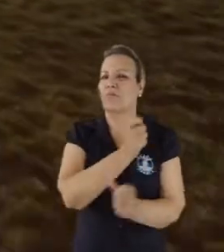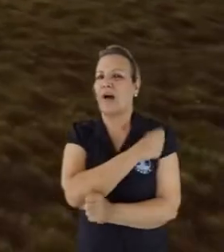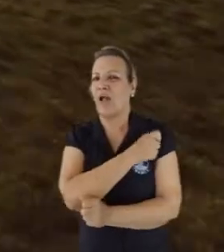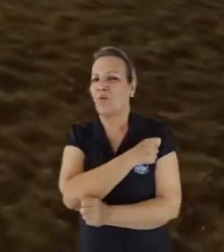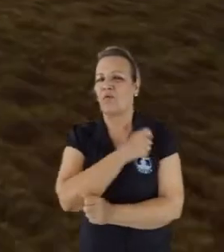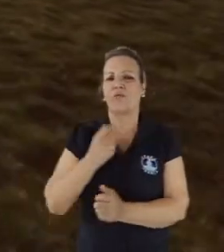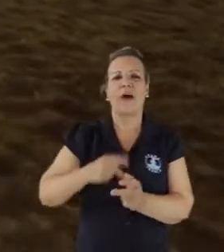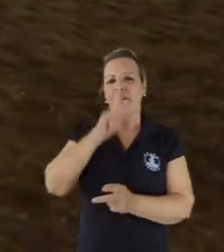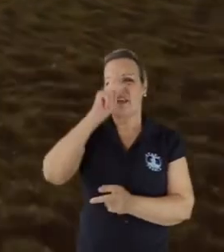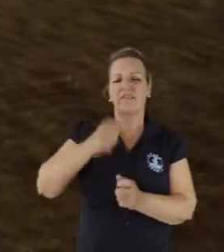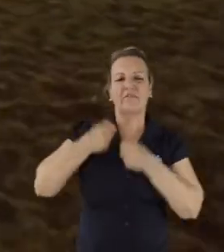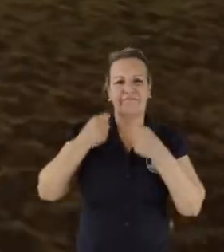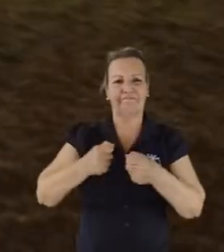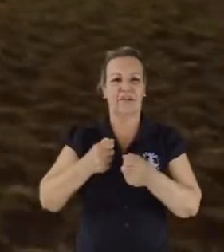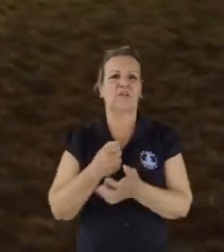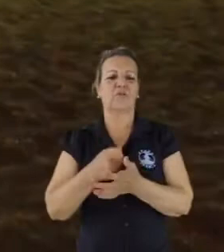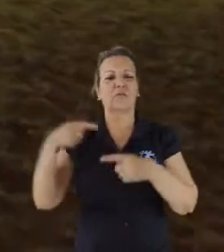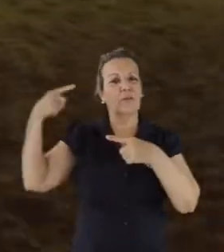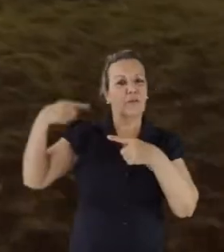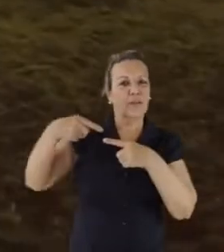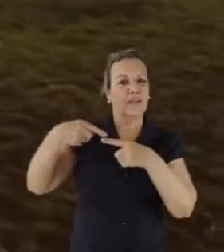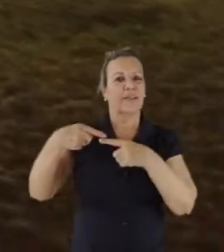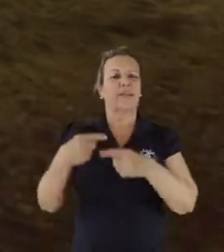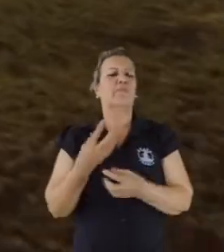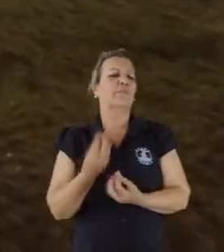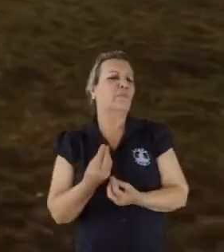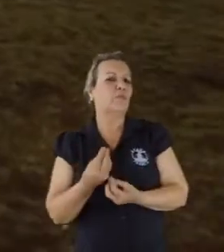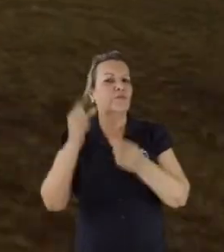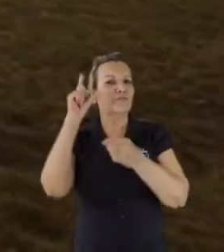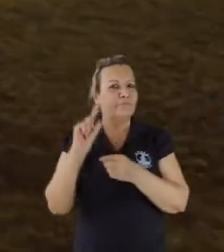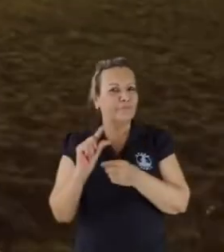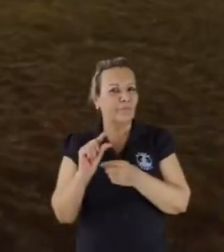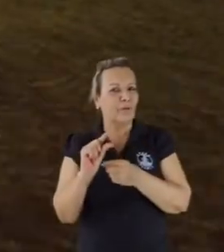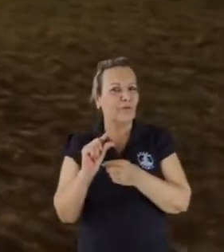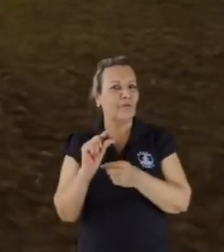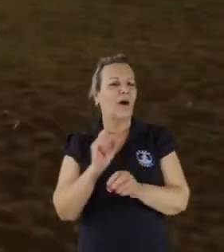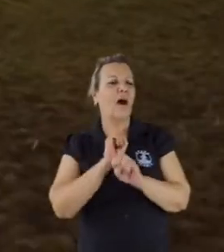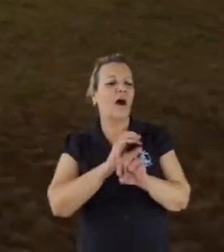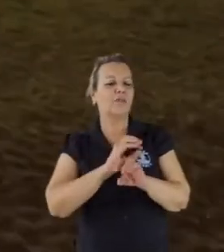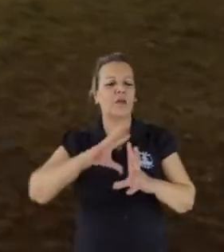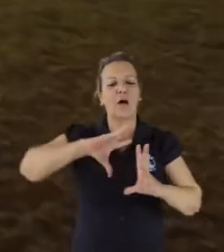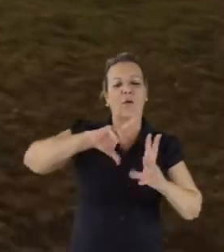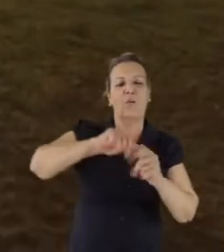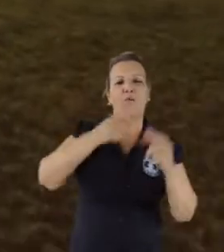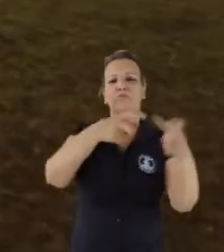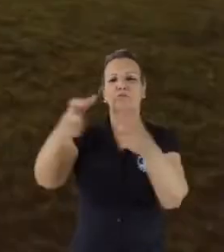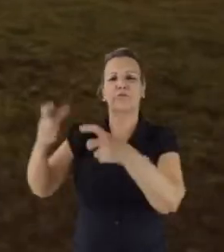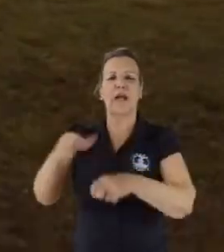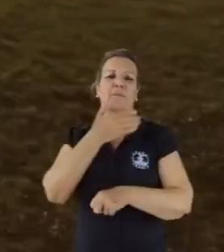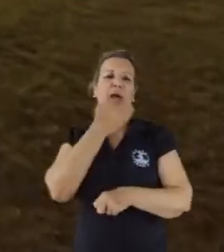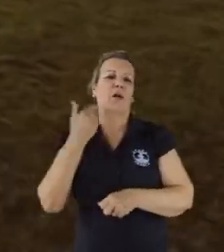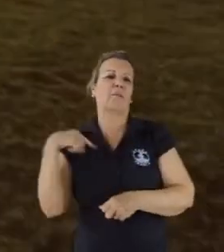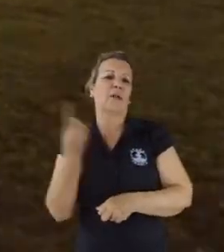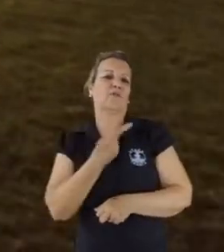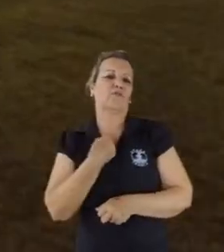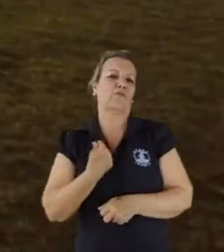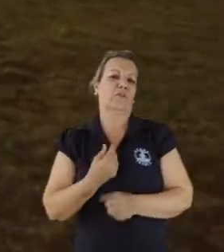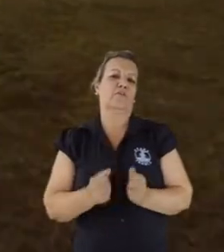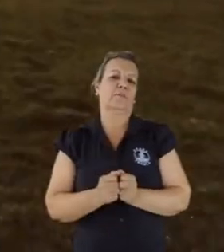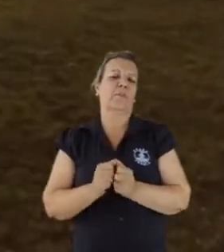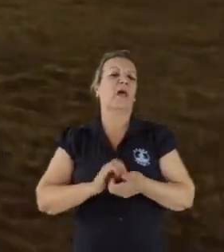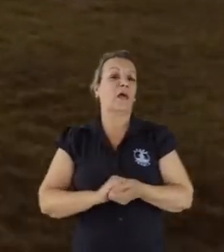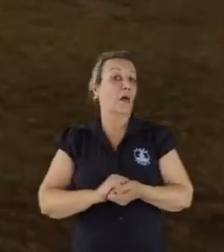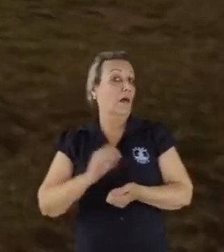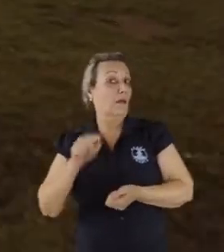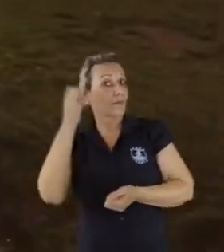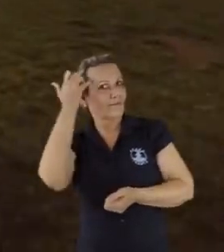e muito pouco a tornar o mundo dos outros um lugar melhor, para todos nós. Essa ideia é o verdadeiro pilar